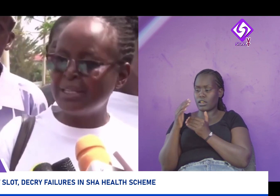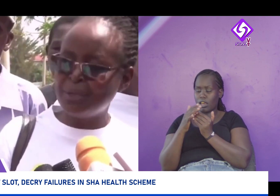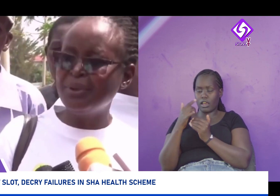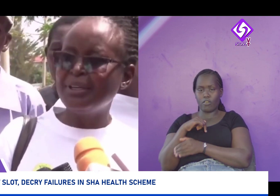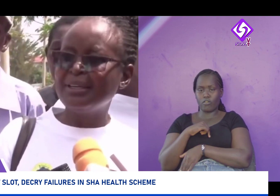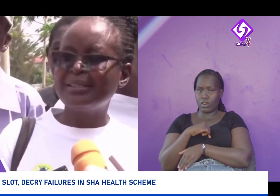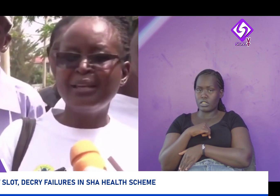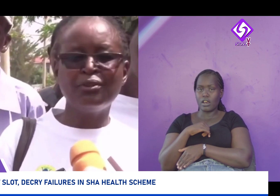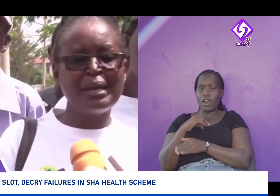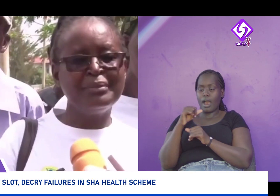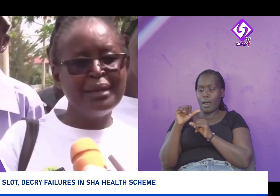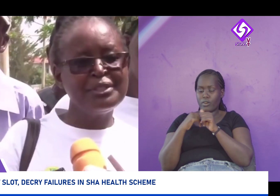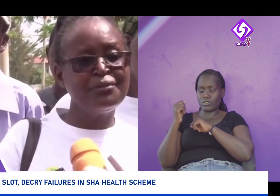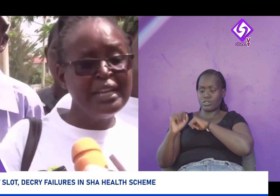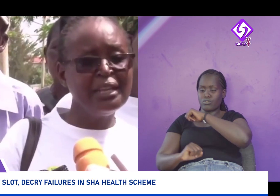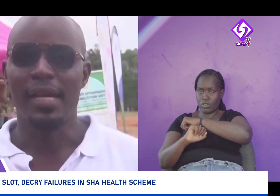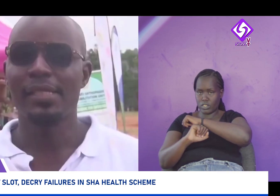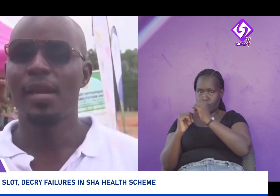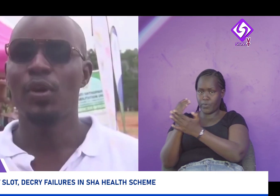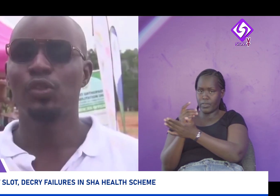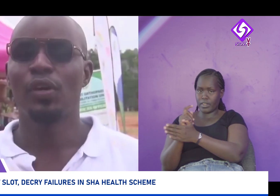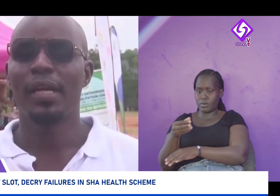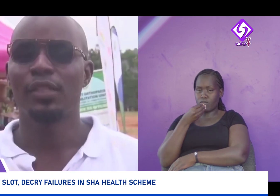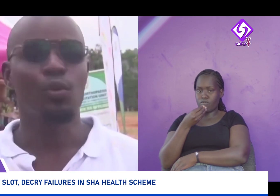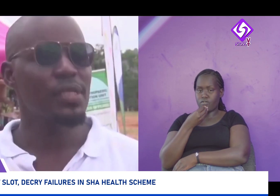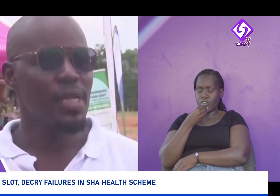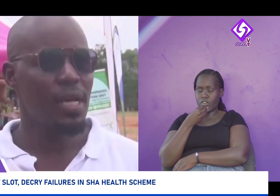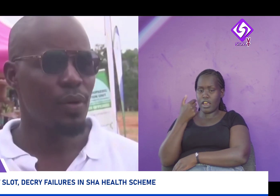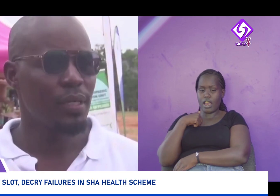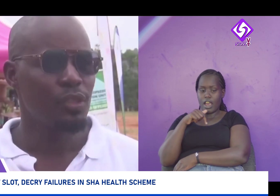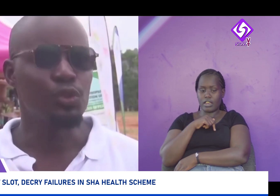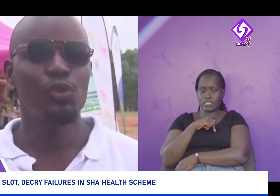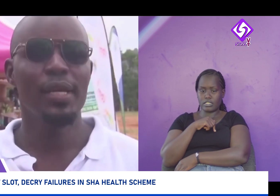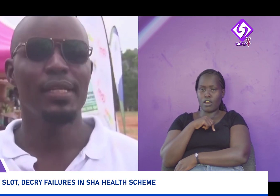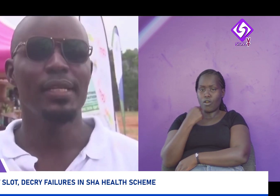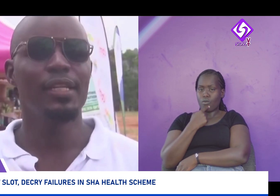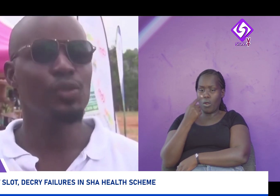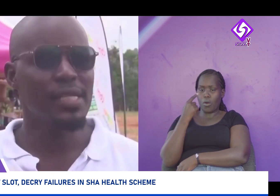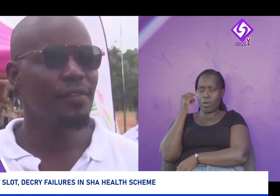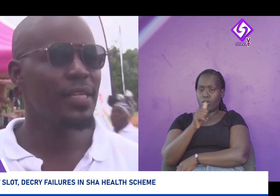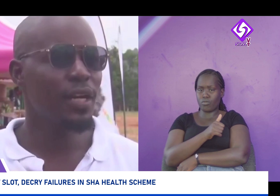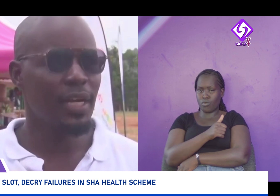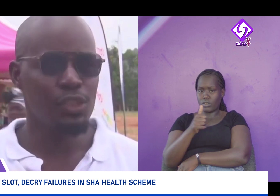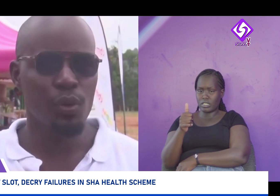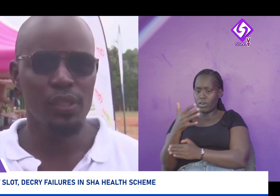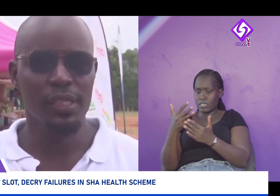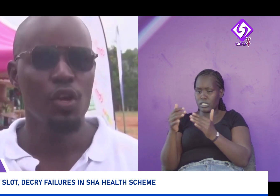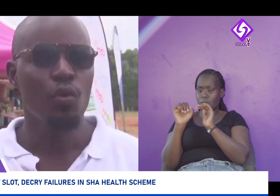scholarship, side of sometimes feeding. Na sisi ambao tunaona tuko sawa, tujue ni kitu inaweza fanyika wakati wowote. Kwa